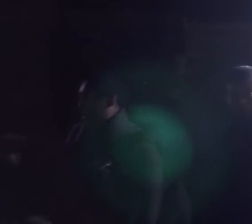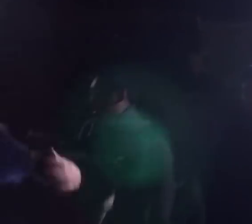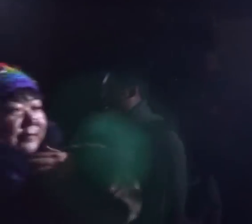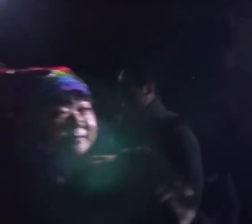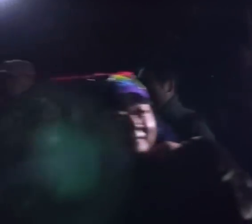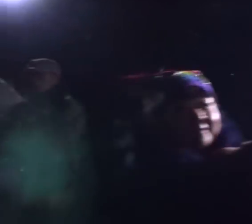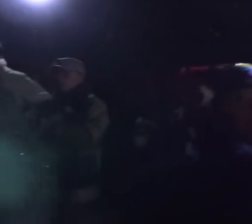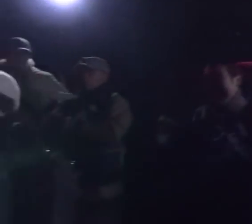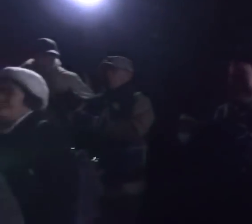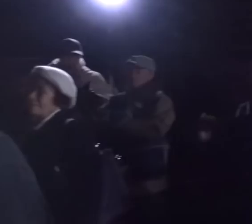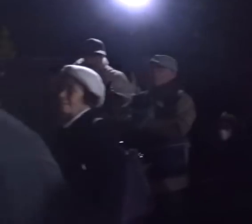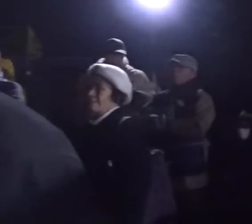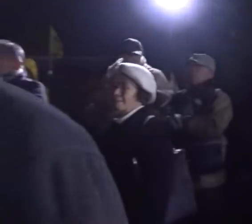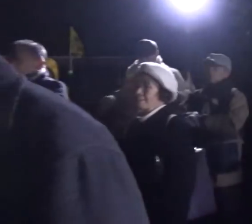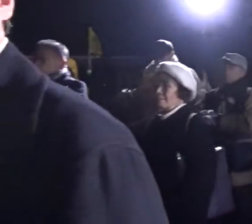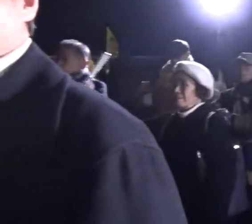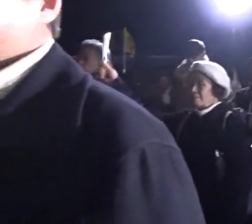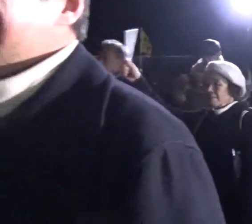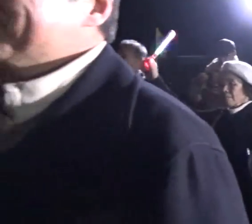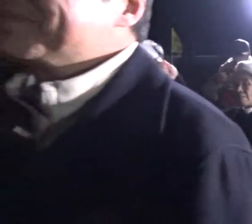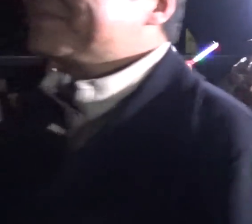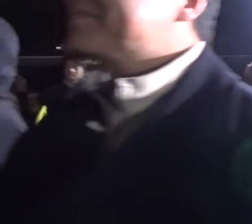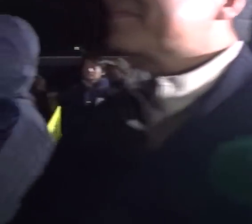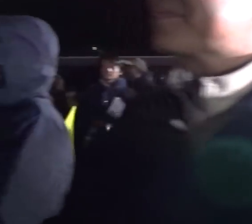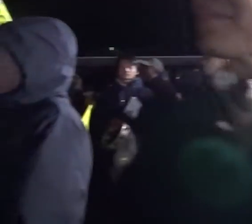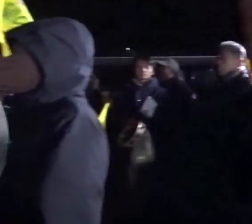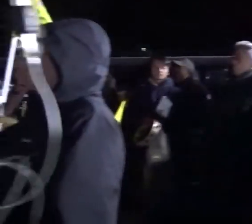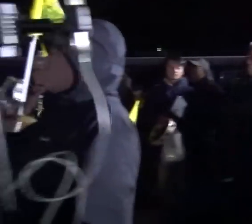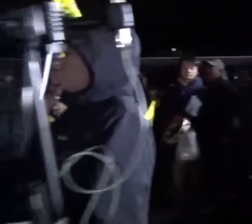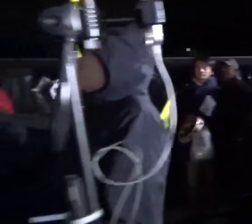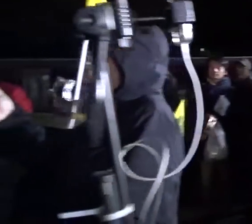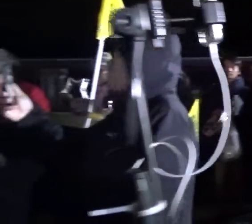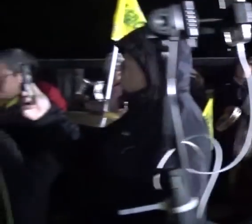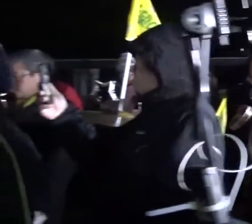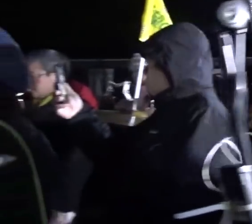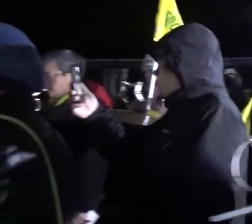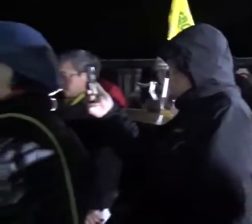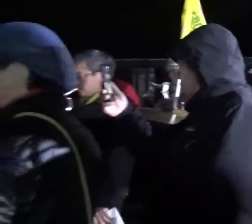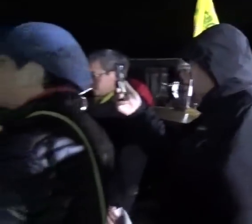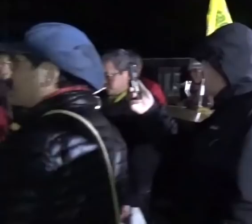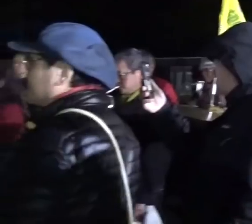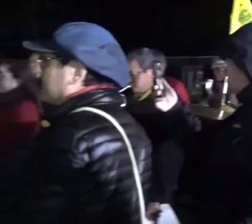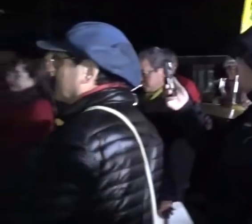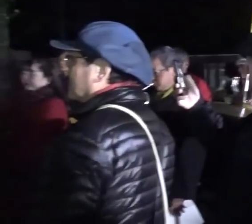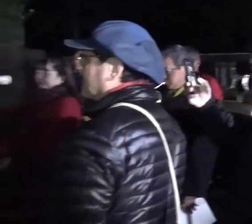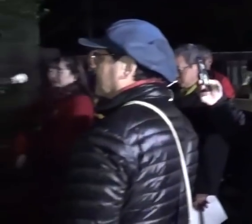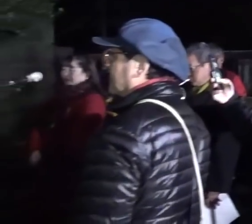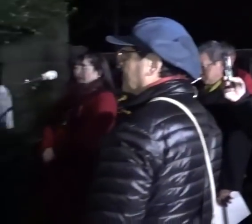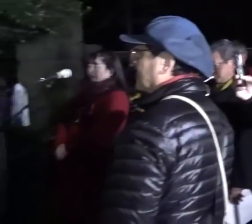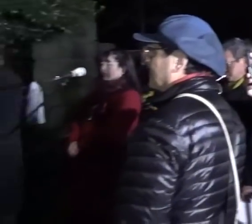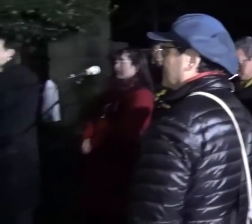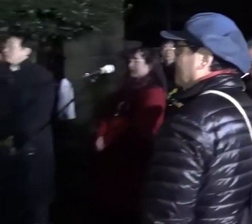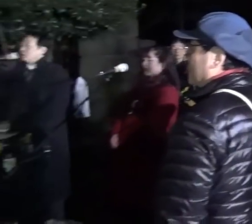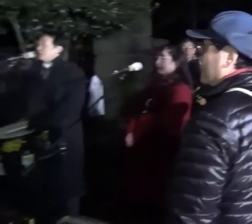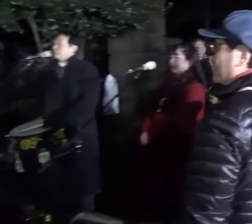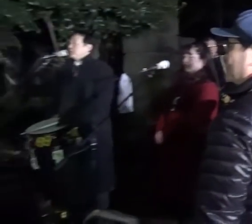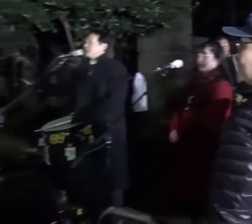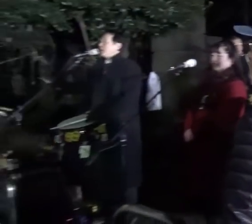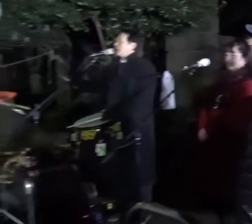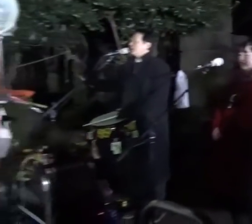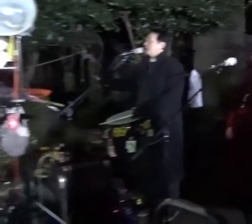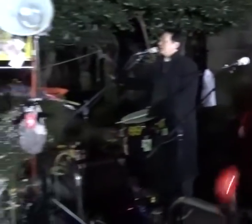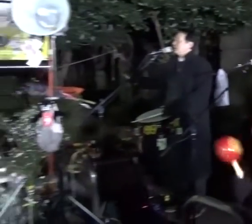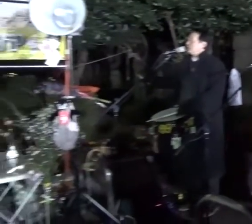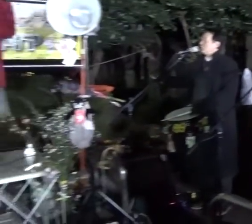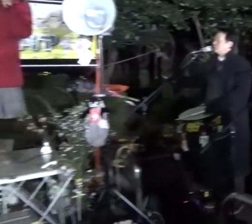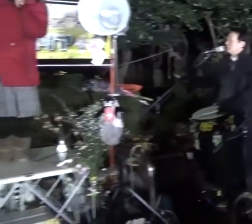の皆さんが、 そうなの、 特別に希望のエリアのすぐそばでコラボで綺麗な明かりを灯してください